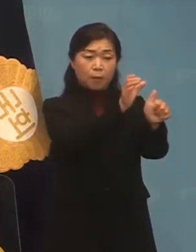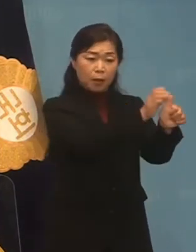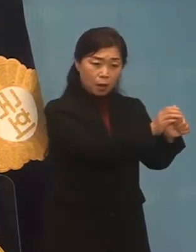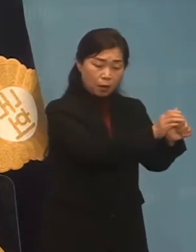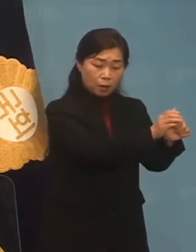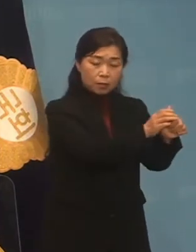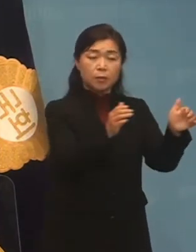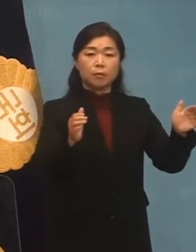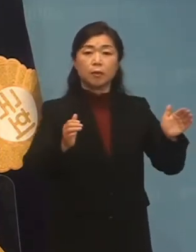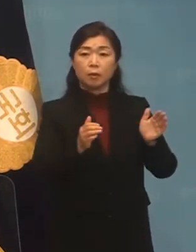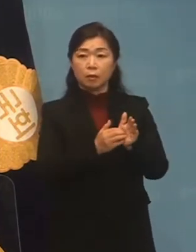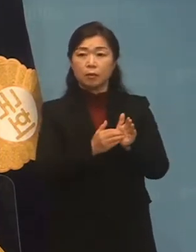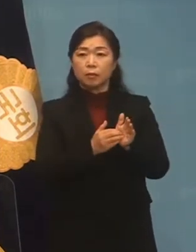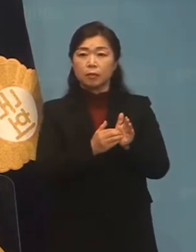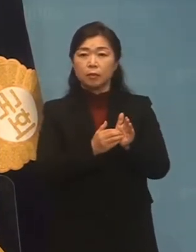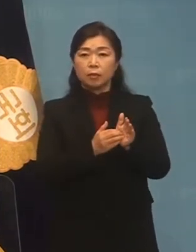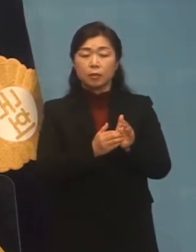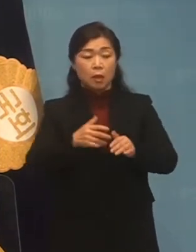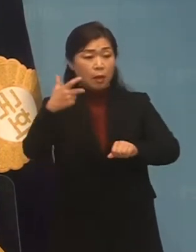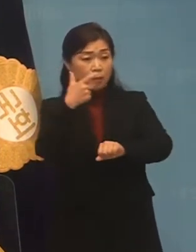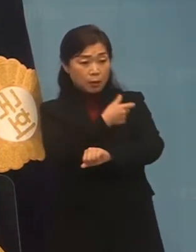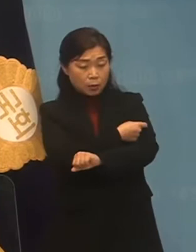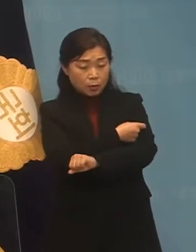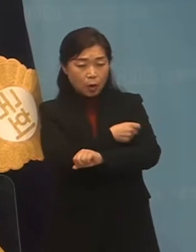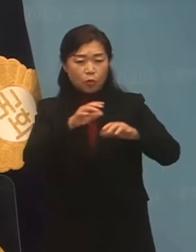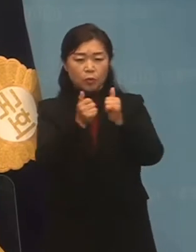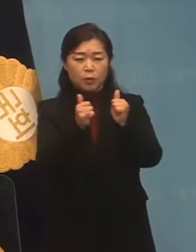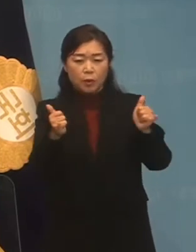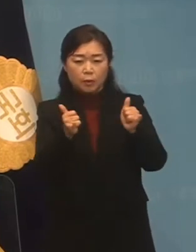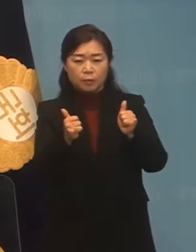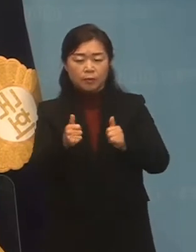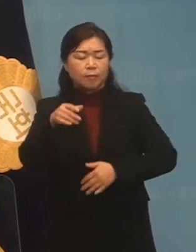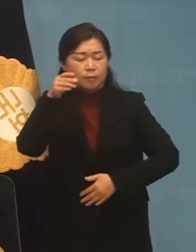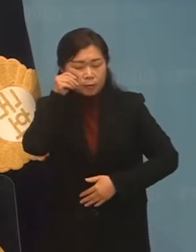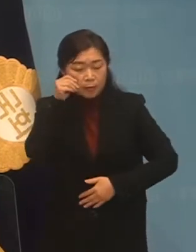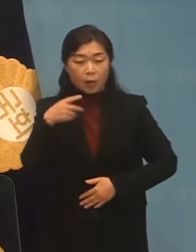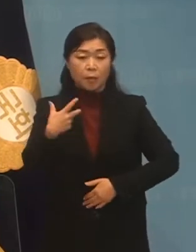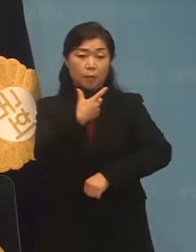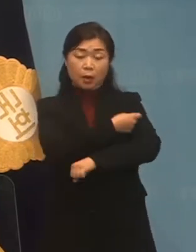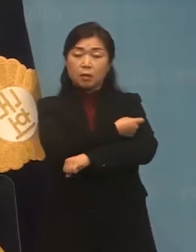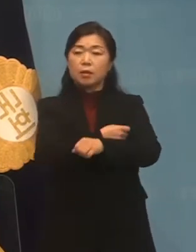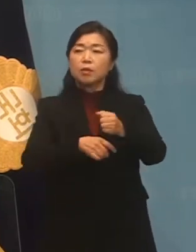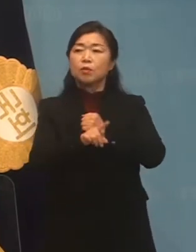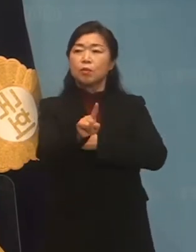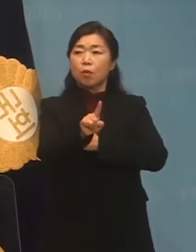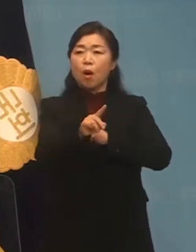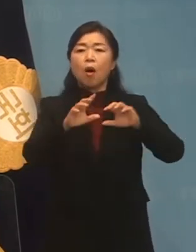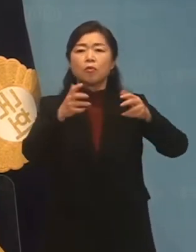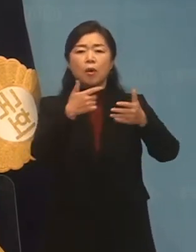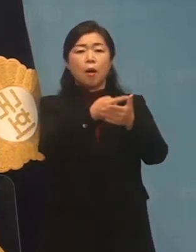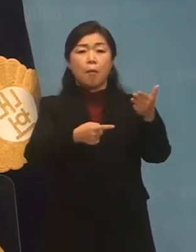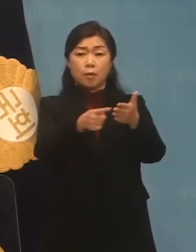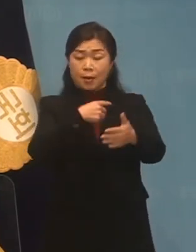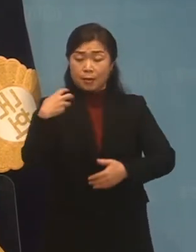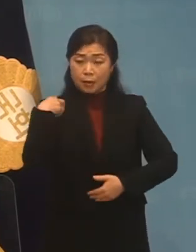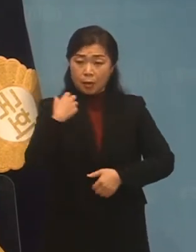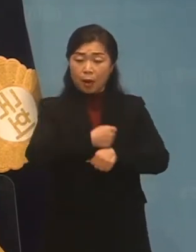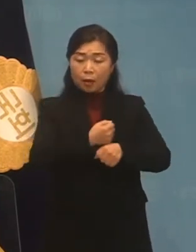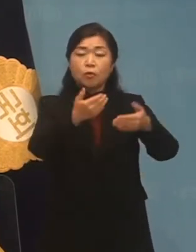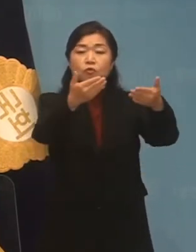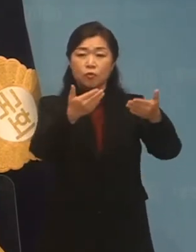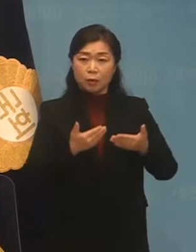떠넘겨 왔습니다. 백신을 국민들이 기꺼이 접종했던 것은 국가가 보상 책임을